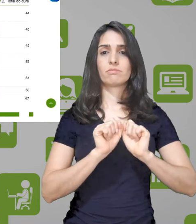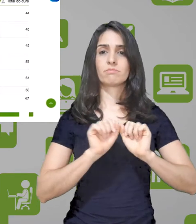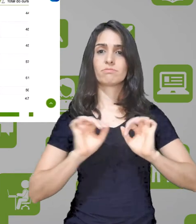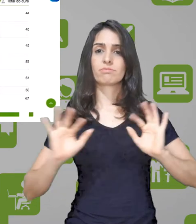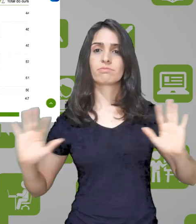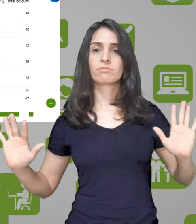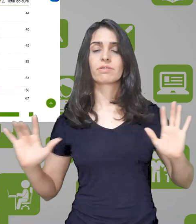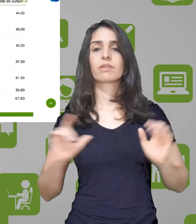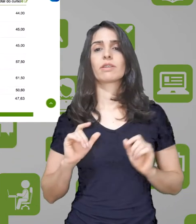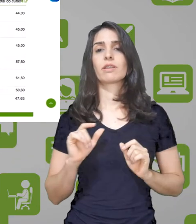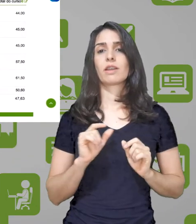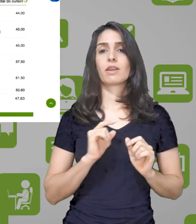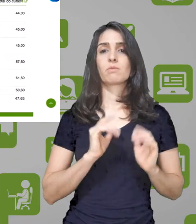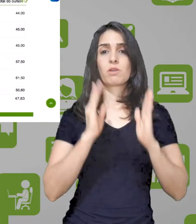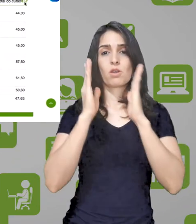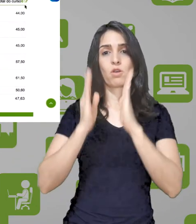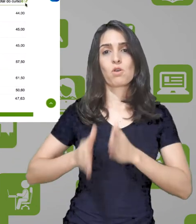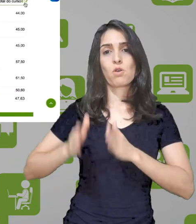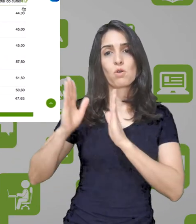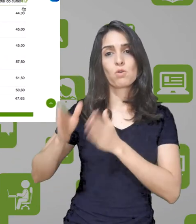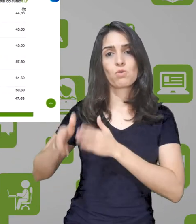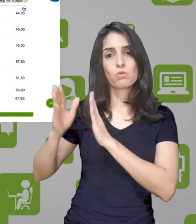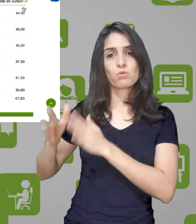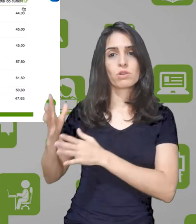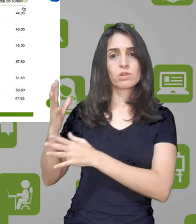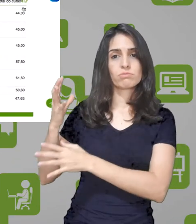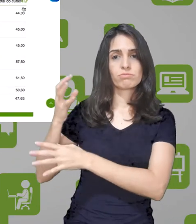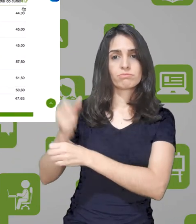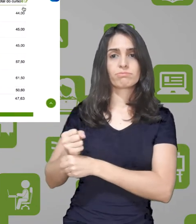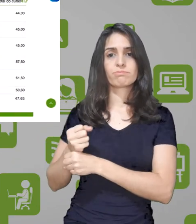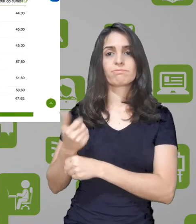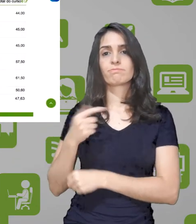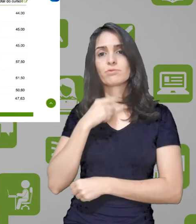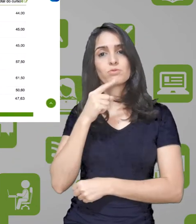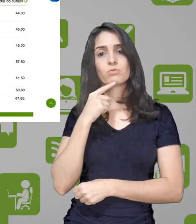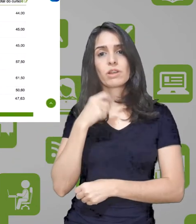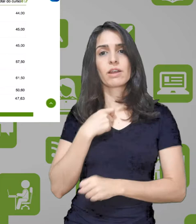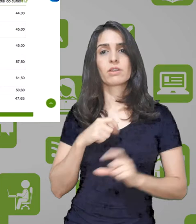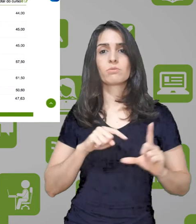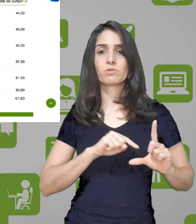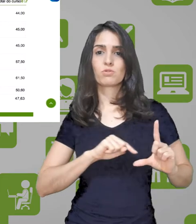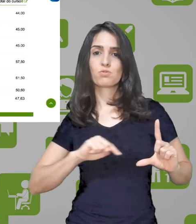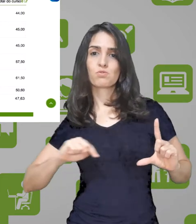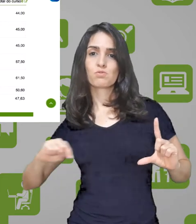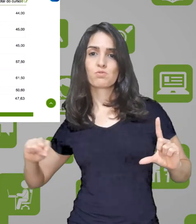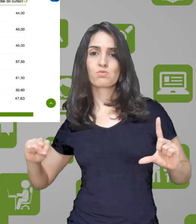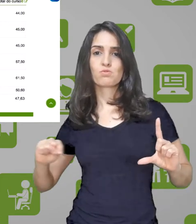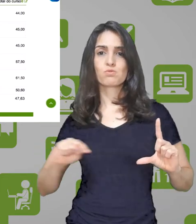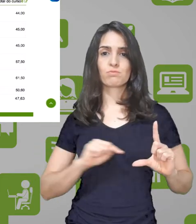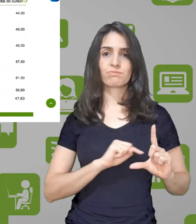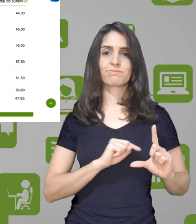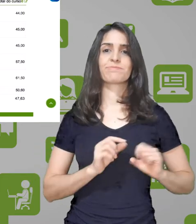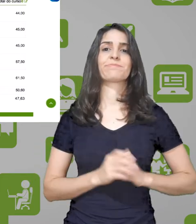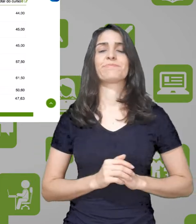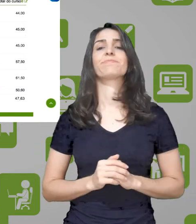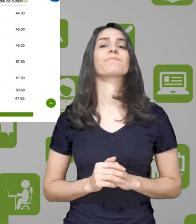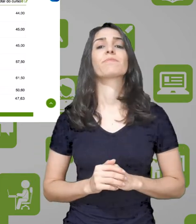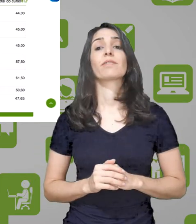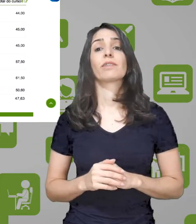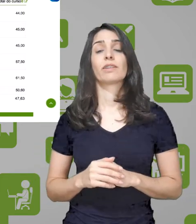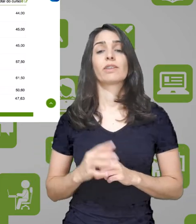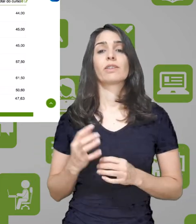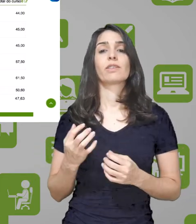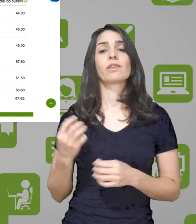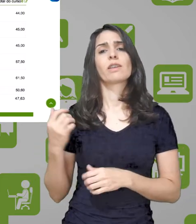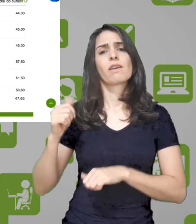ao mesmo tempo né até chegar ao final aqui na coluna total do curso Então quais são as possibilidades que eu tenho aqui tudo que